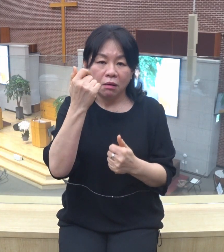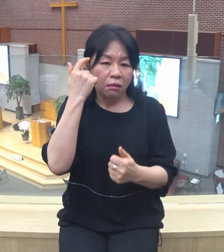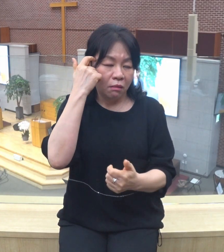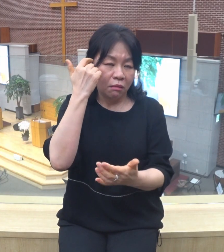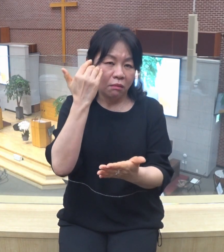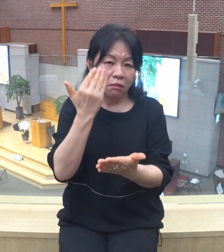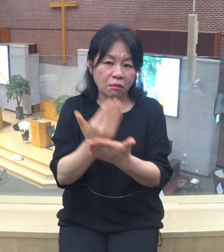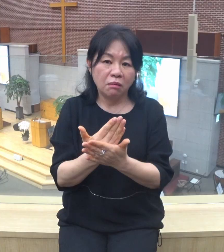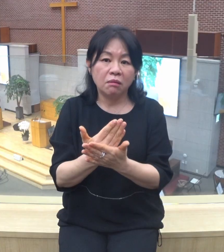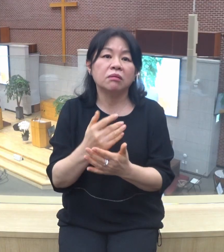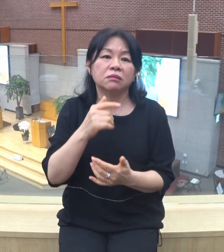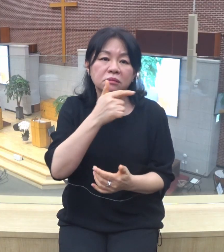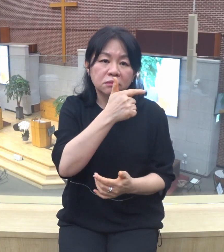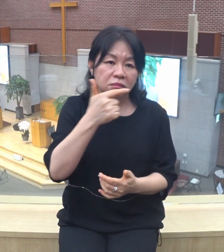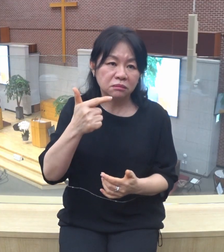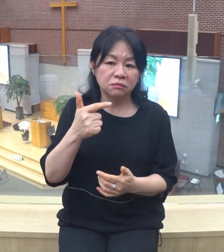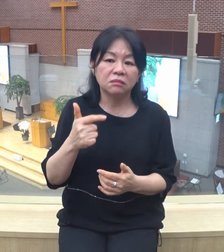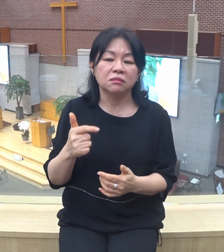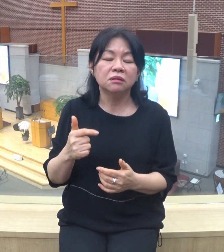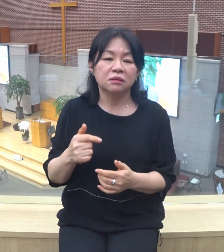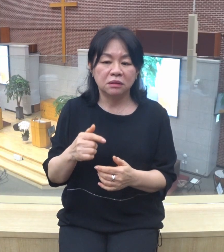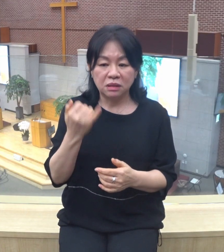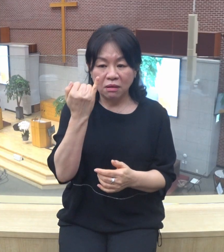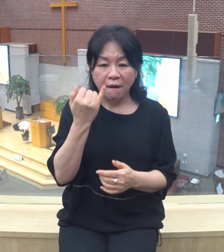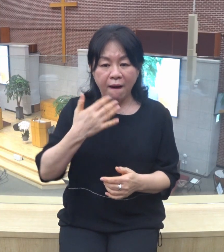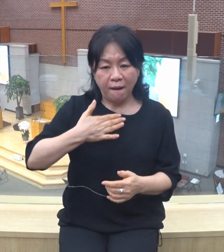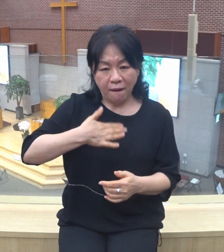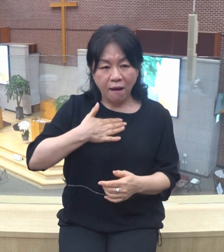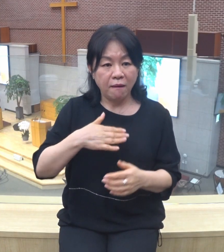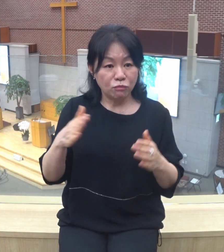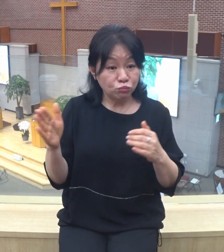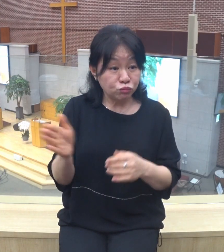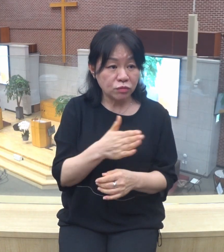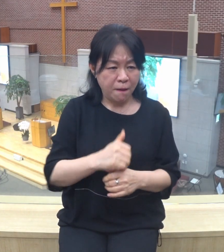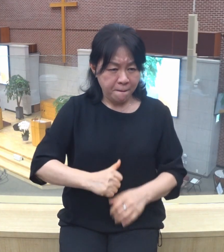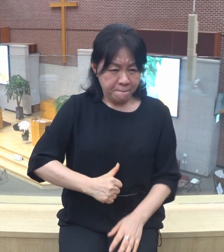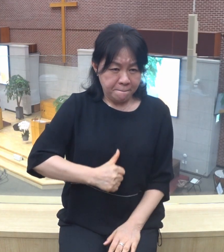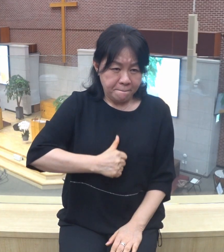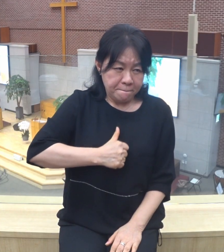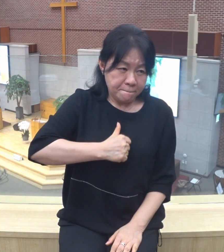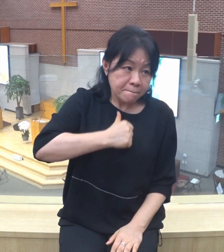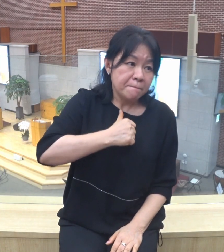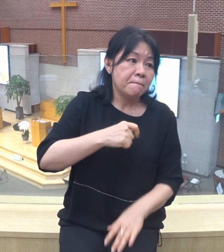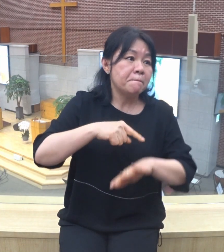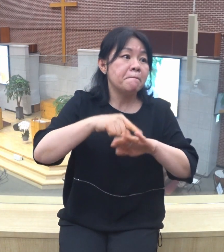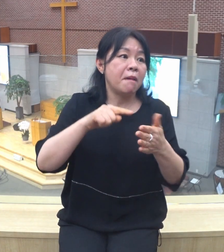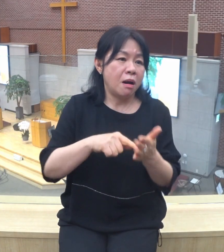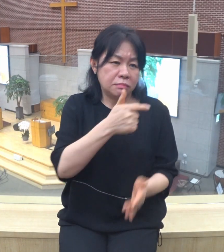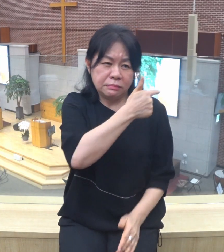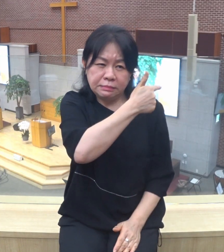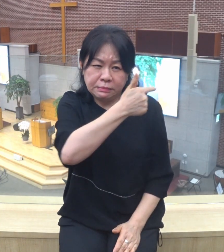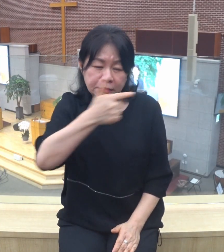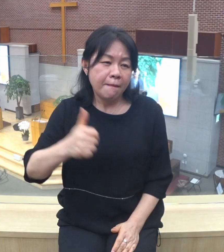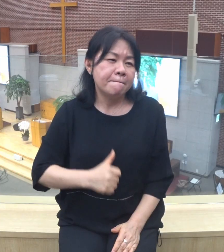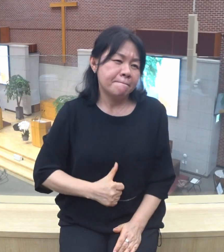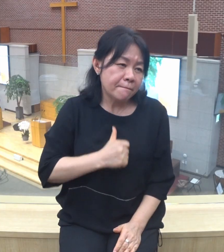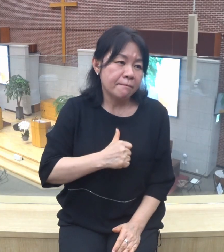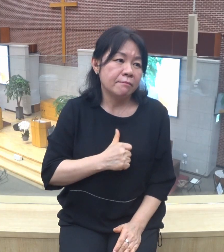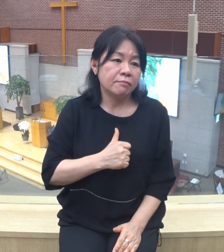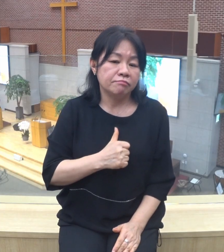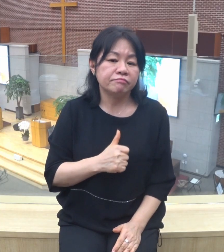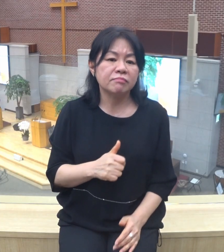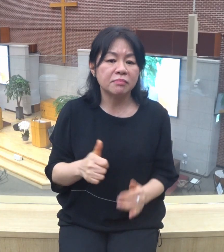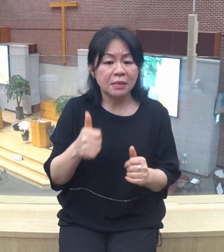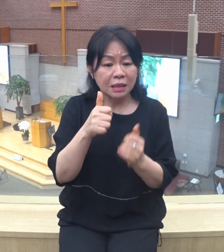정신적인 불륜이었습니다. 이를 알게 된 그 자매님은 분노가 그야말로 폭주했습니다.